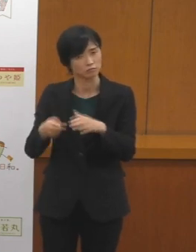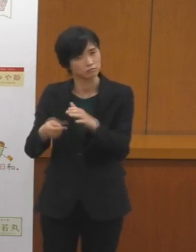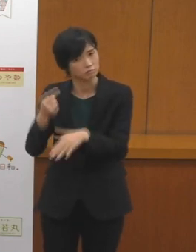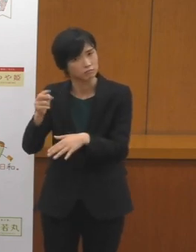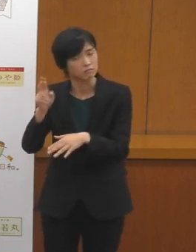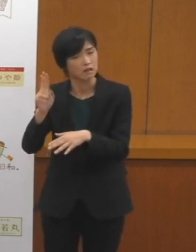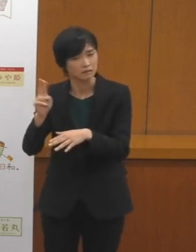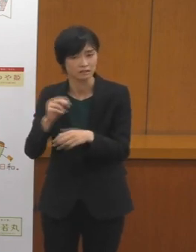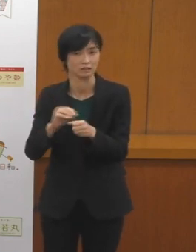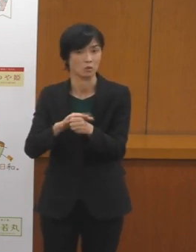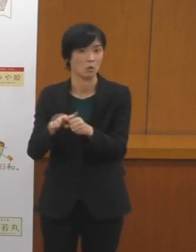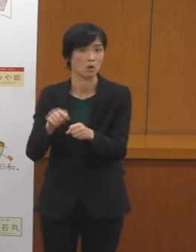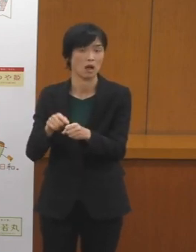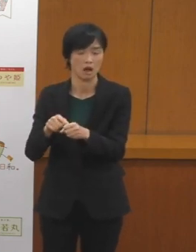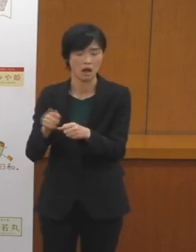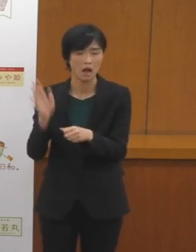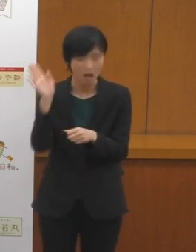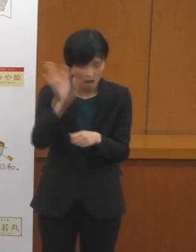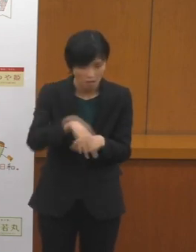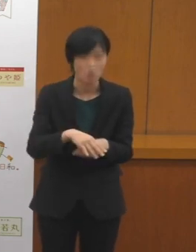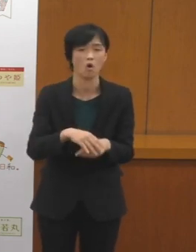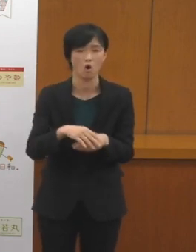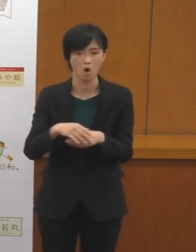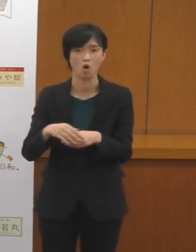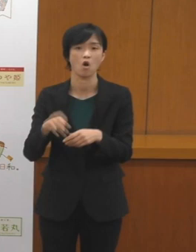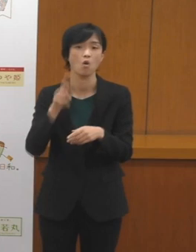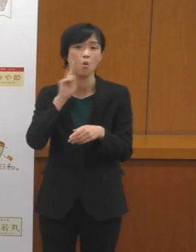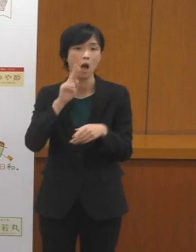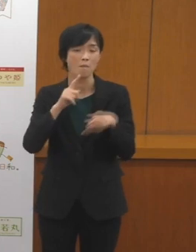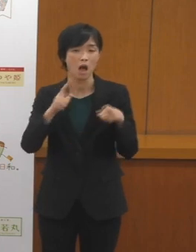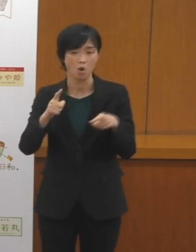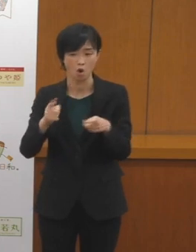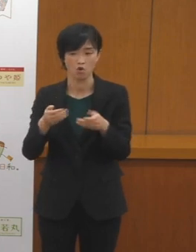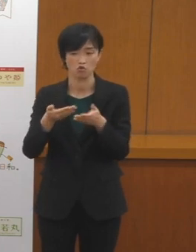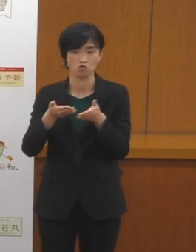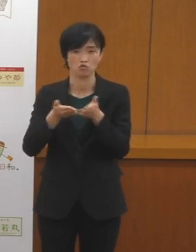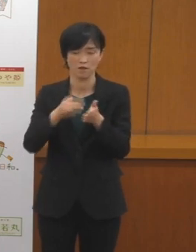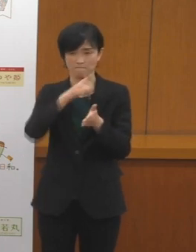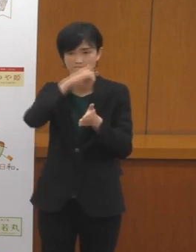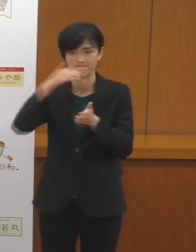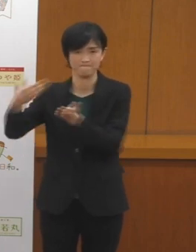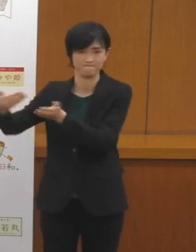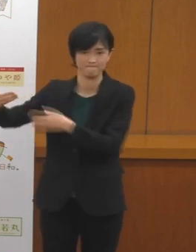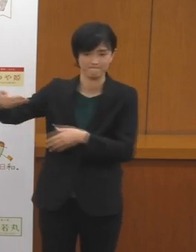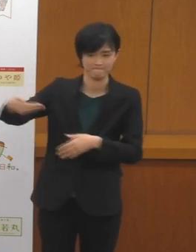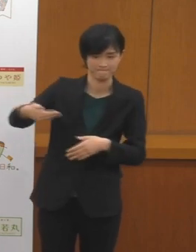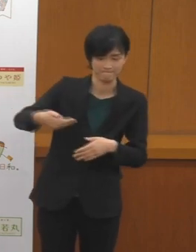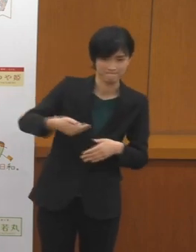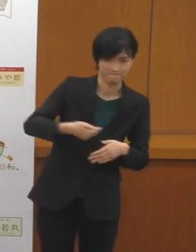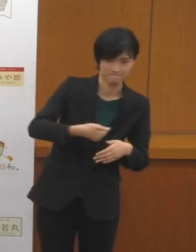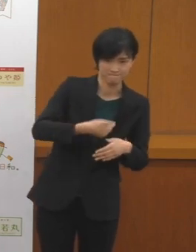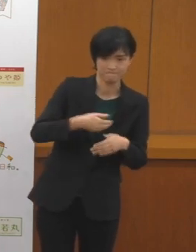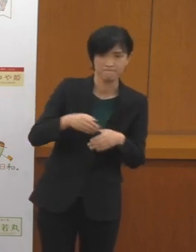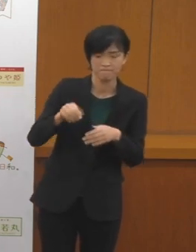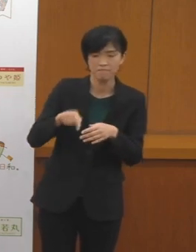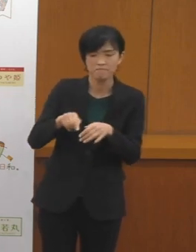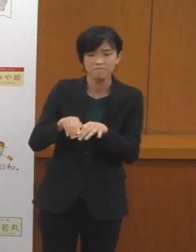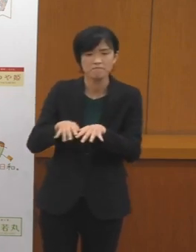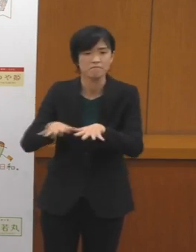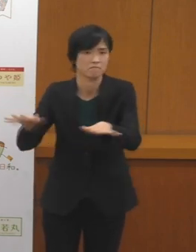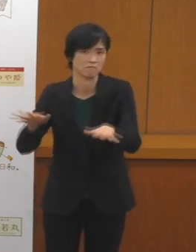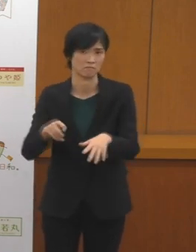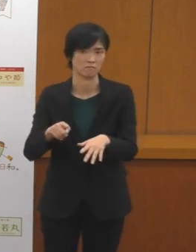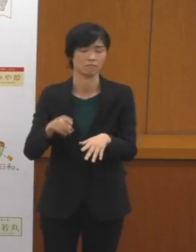横浜君入港したクルーズ船で日本国内にどんな広がっていて山形県も人由来ということで米沢市で